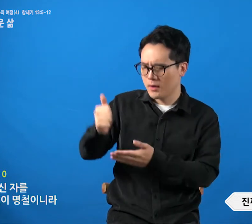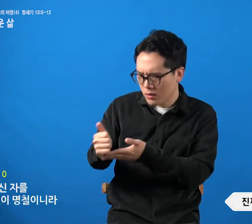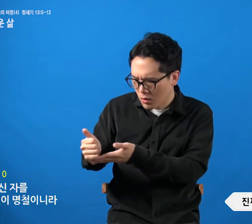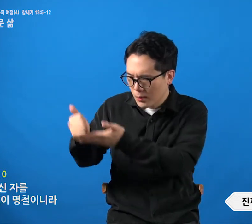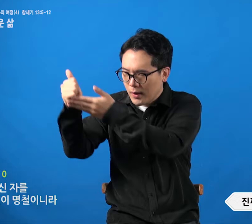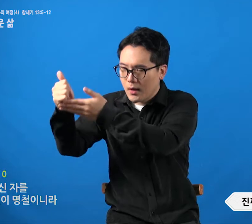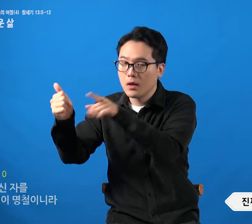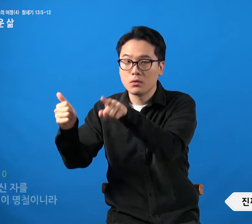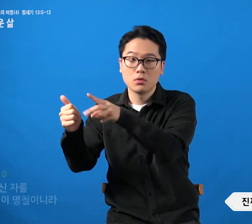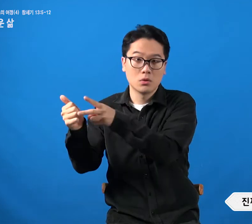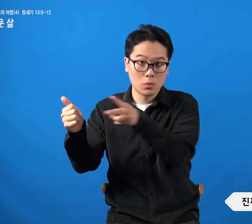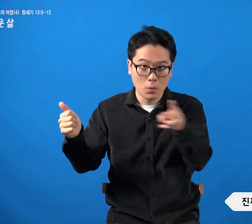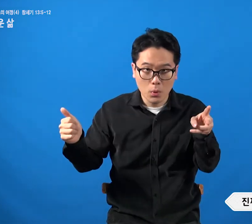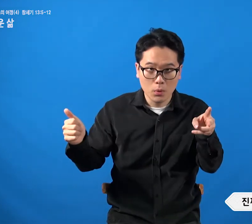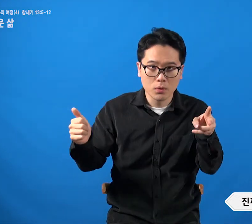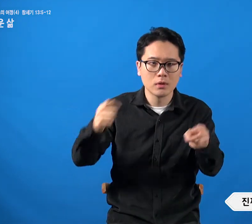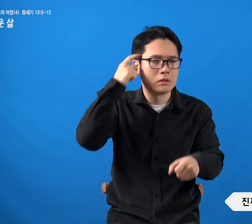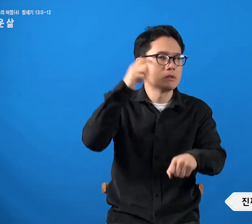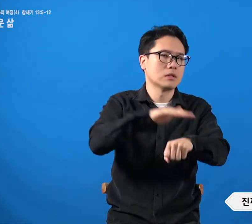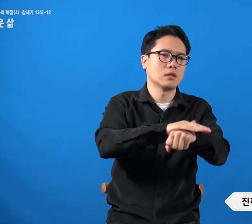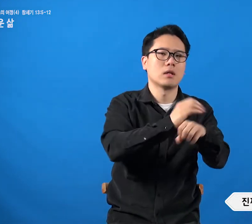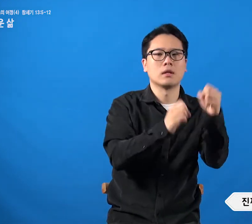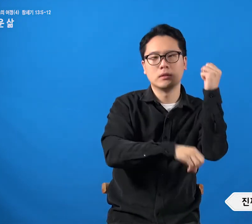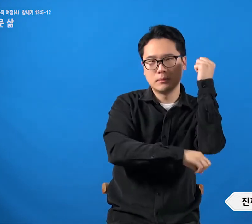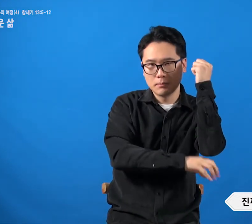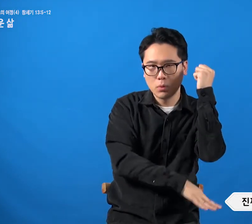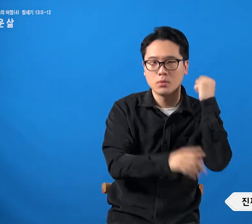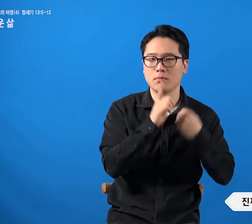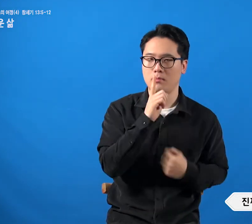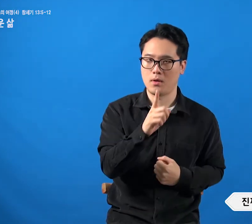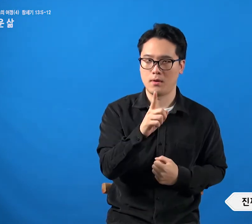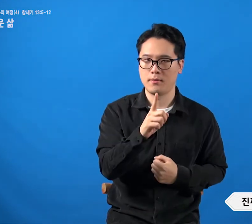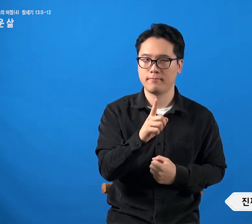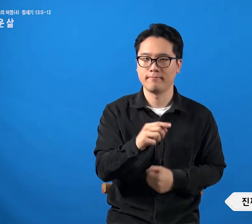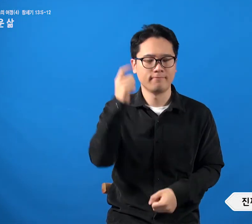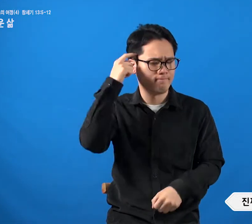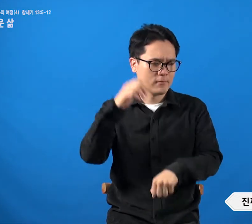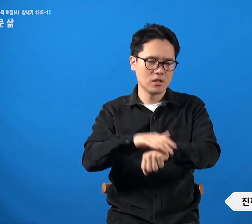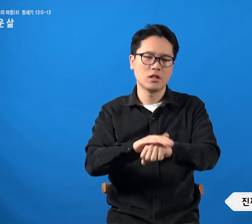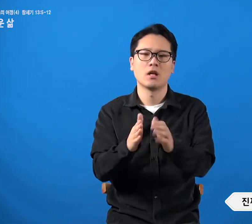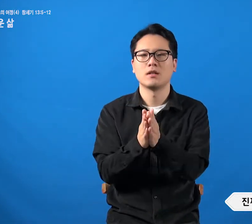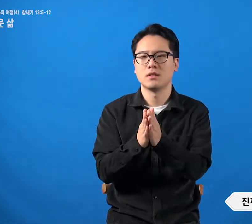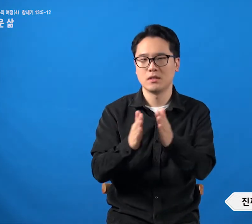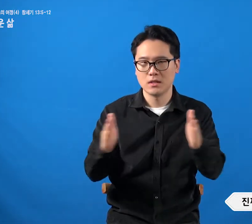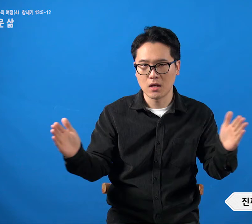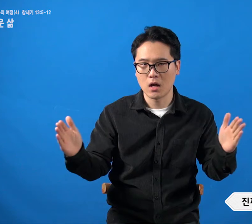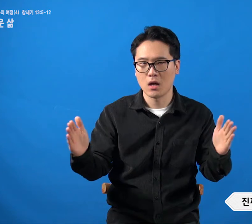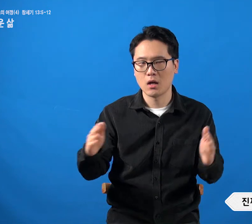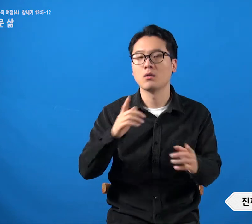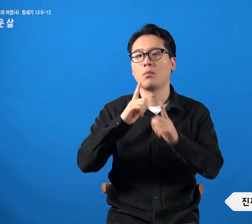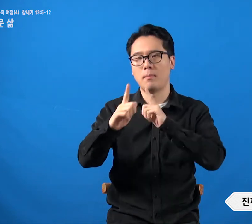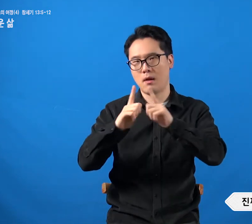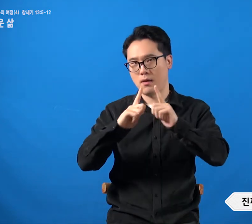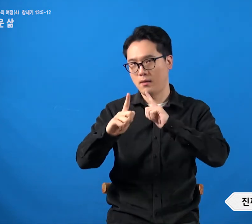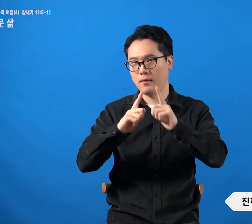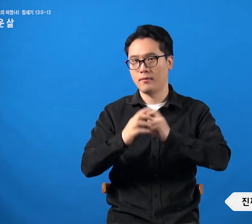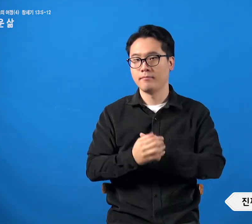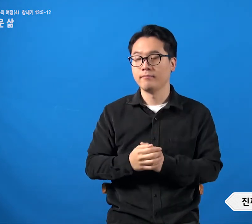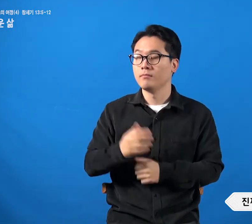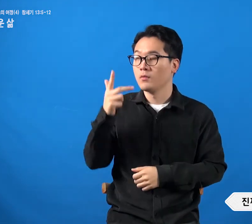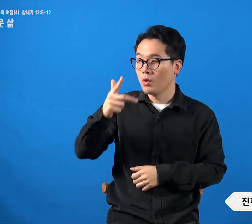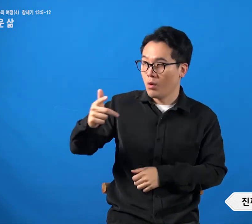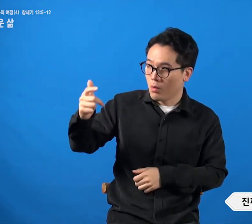근본, 다른 영어 성경에는 지혜의 시작이다, beginning of the wisdom 이라고 말씀하시며